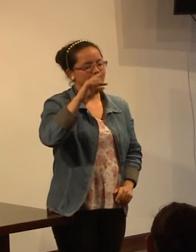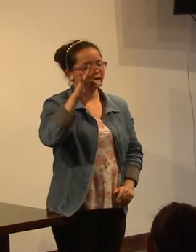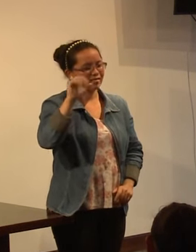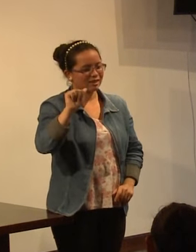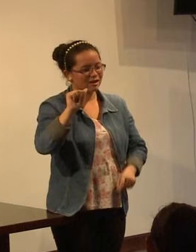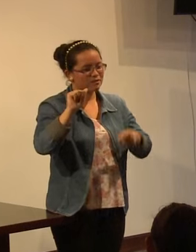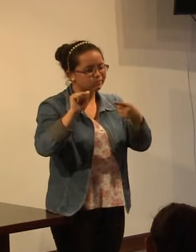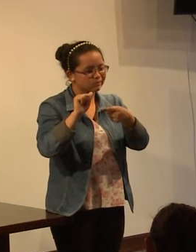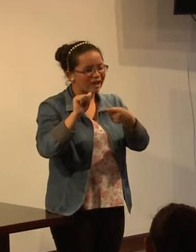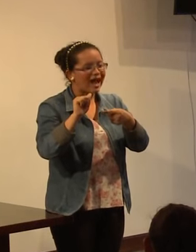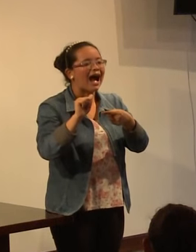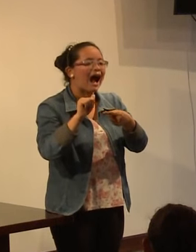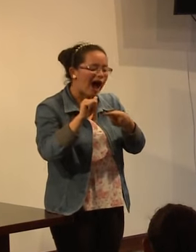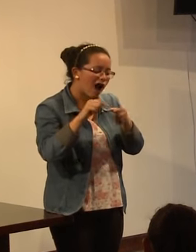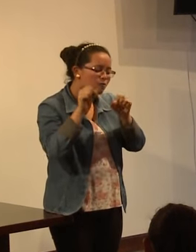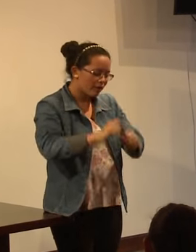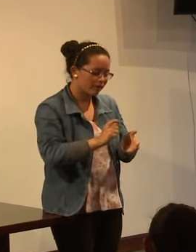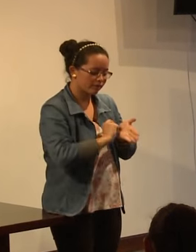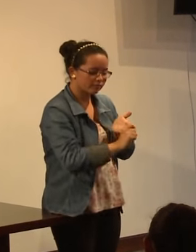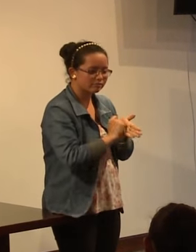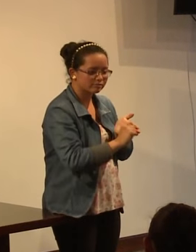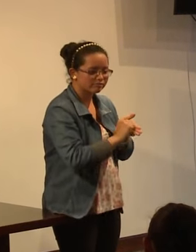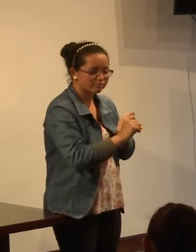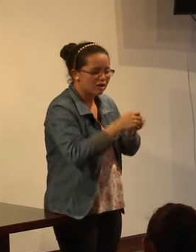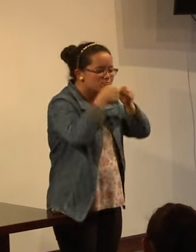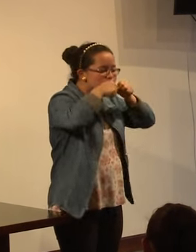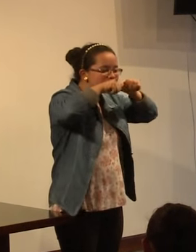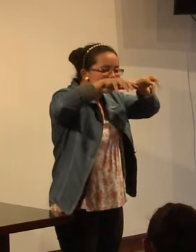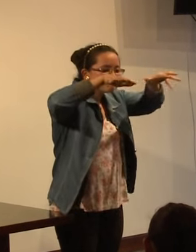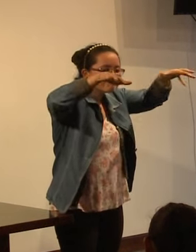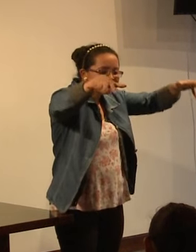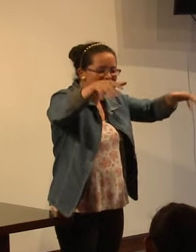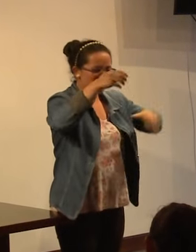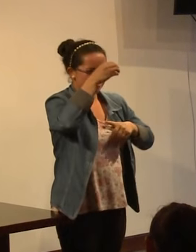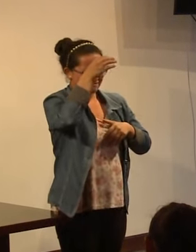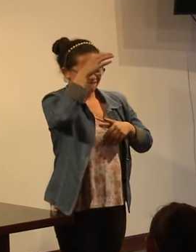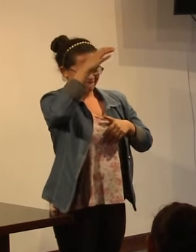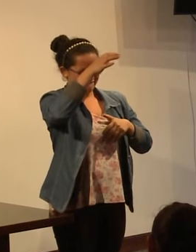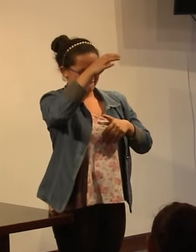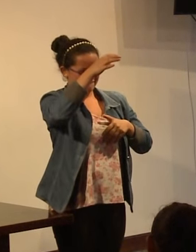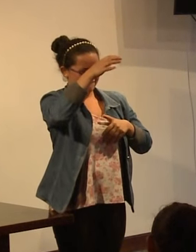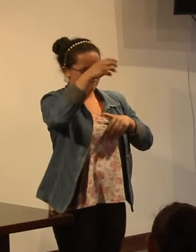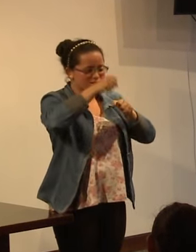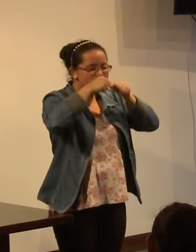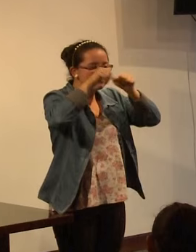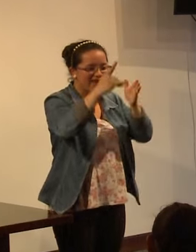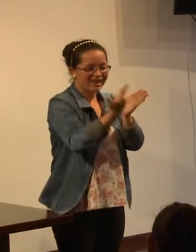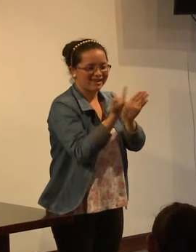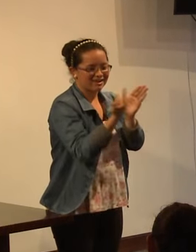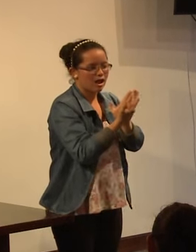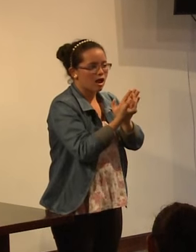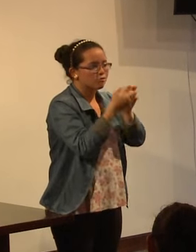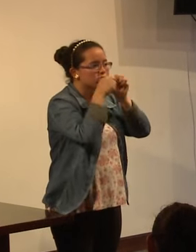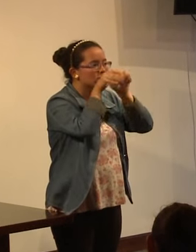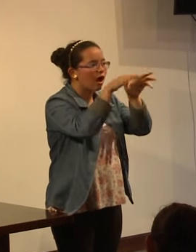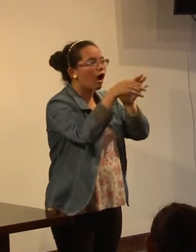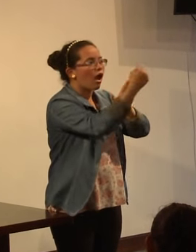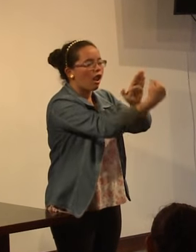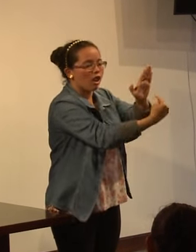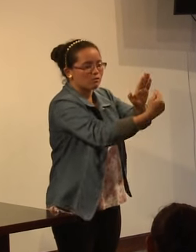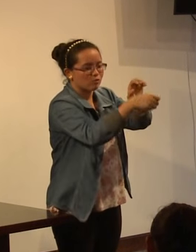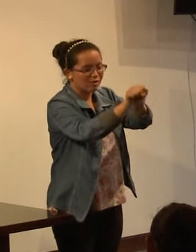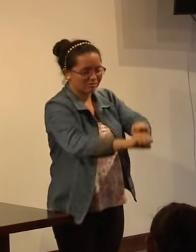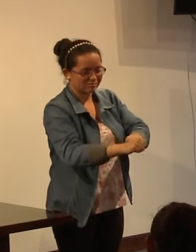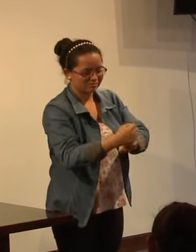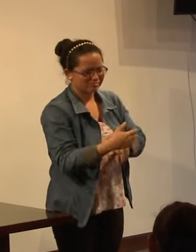porque aparece la posibilidad de escribir, pero de reproducir los escritos y entonces masificar el conocimiento. Y eso también determina un momento así súper importante